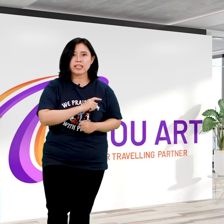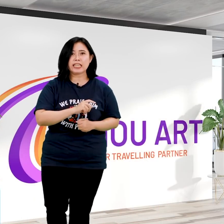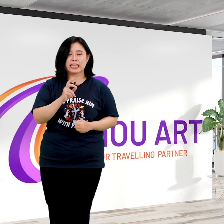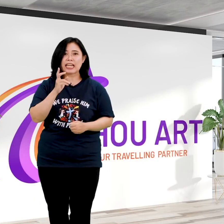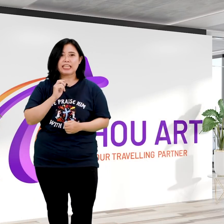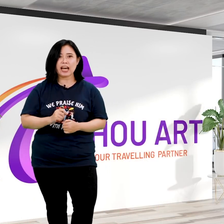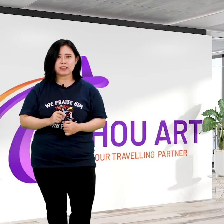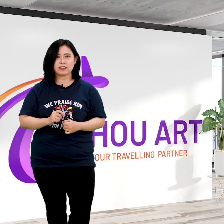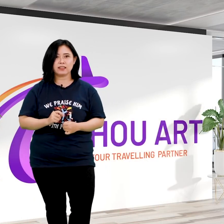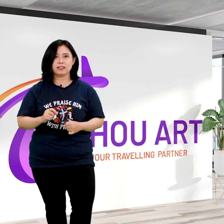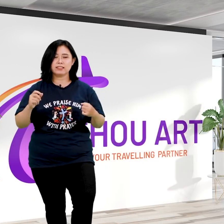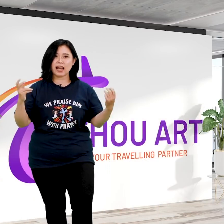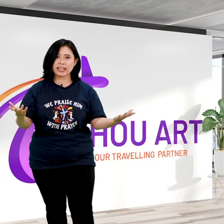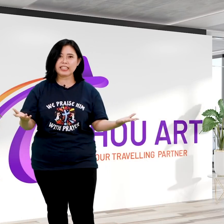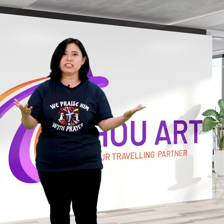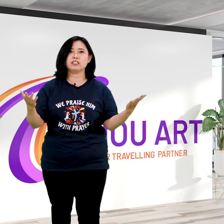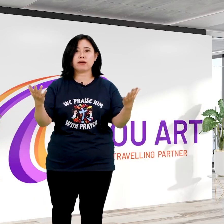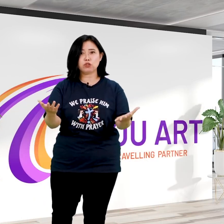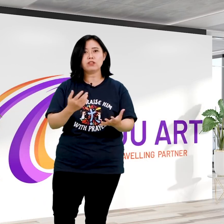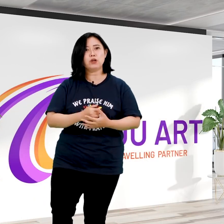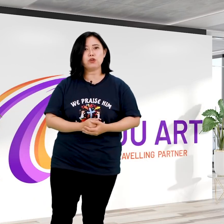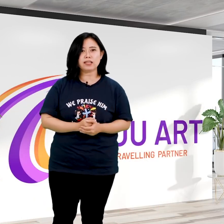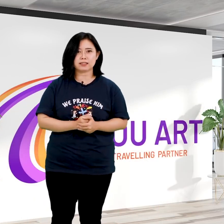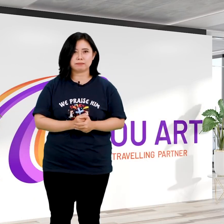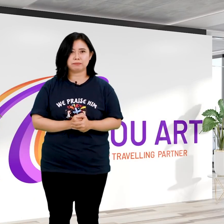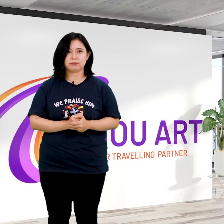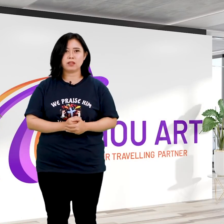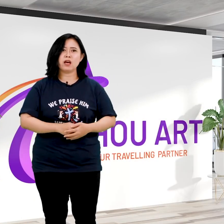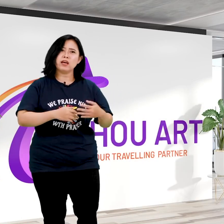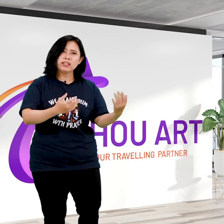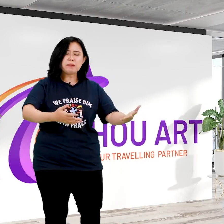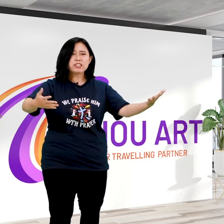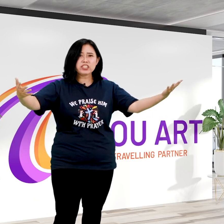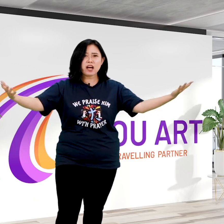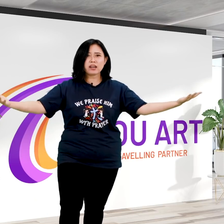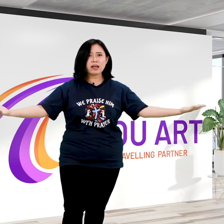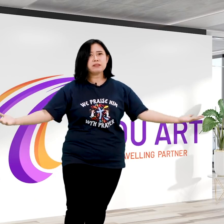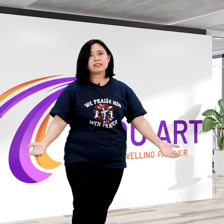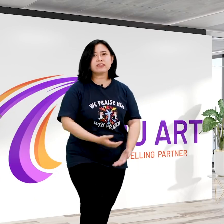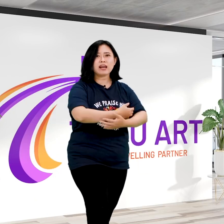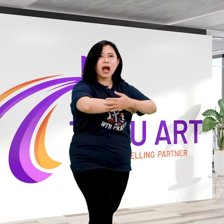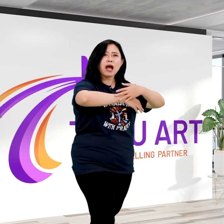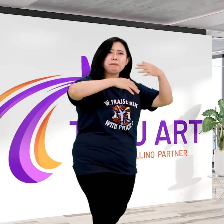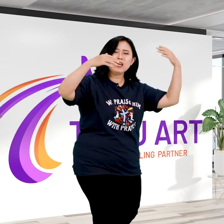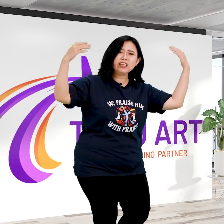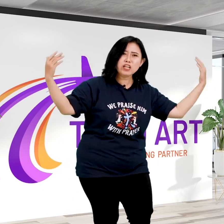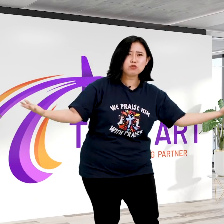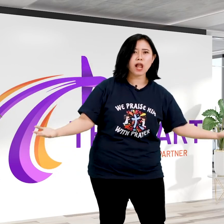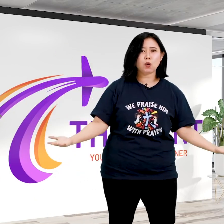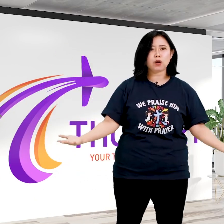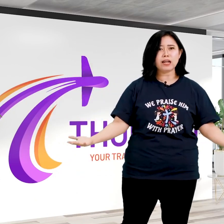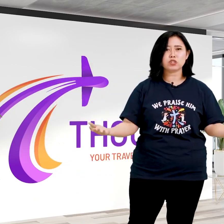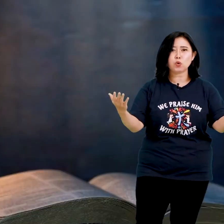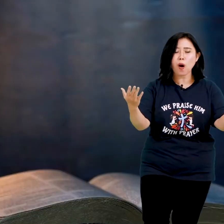Mari kita lihat dari Injil Matius dan Lukas yang menceritakan tentang apa yang